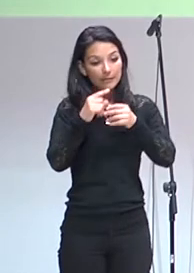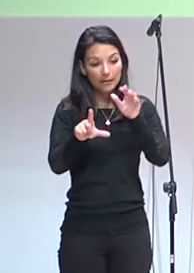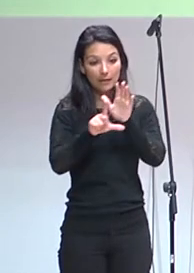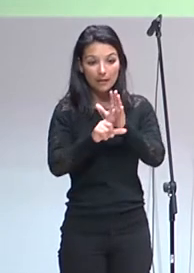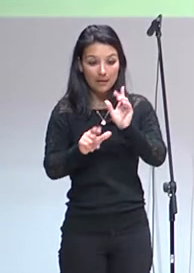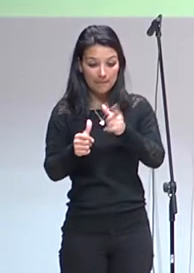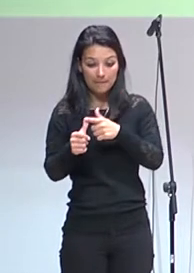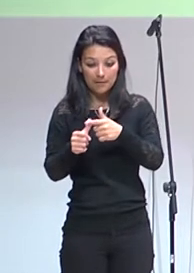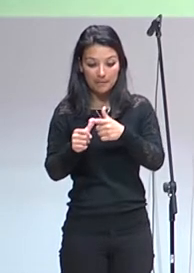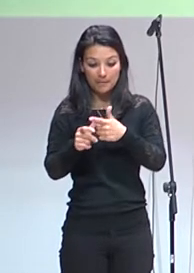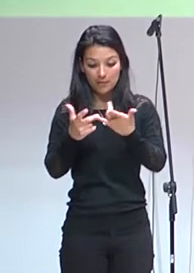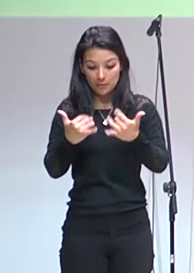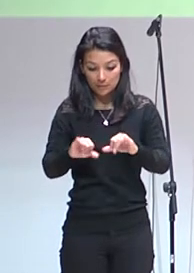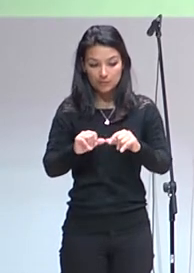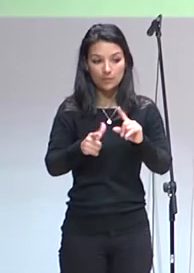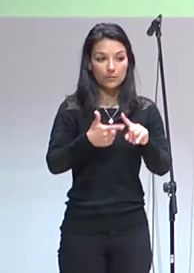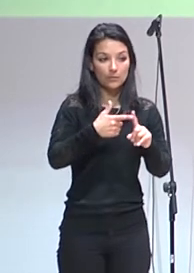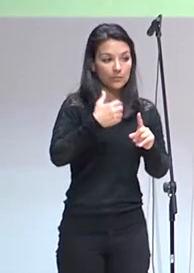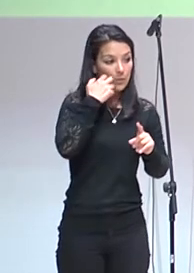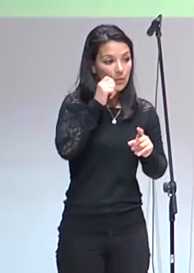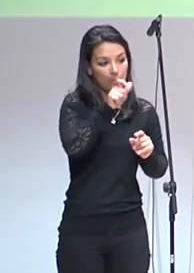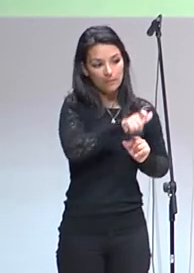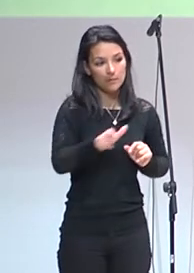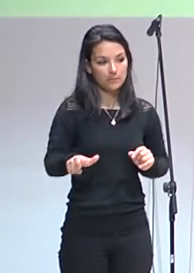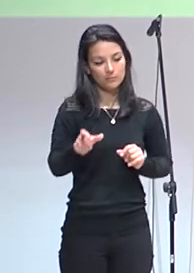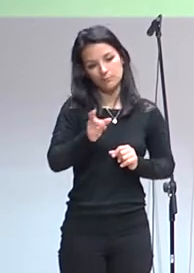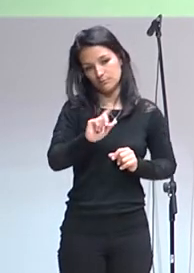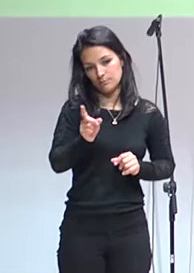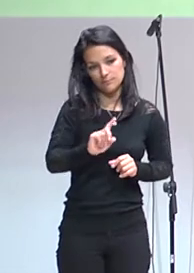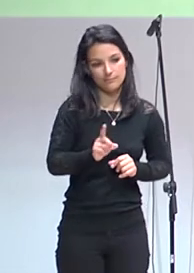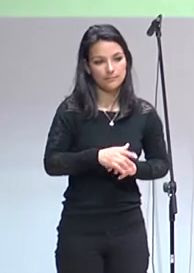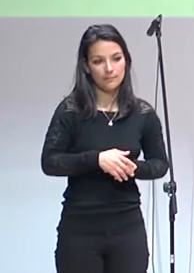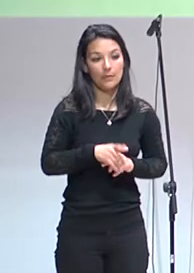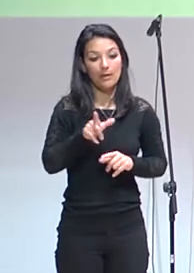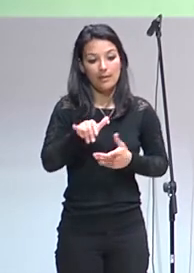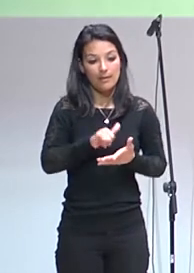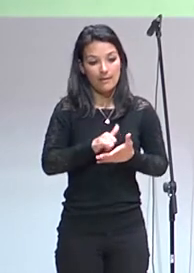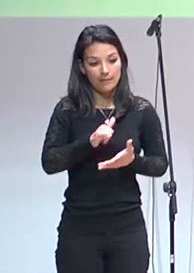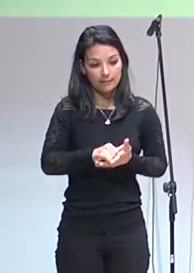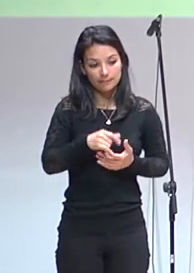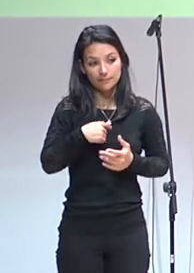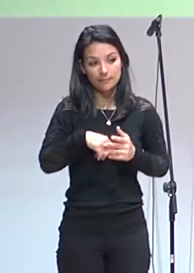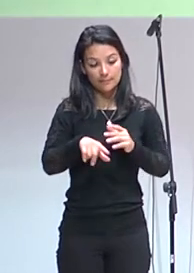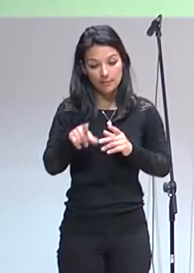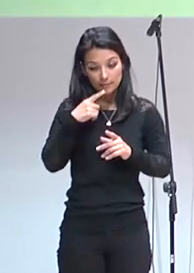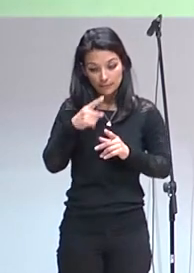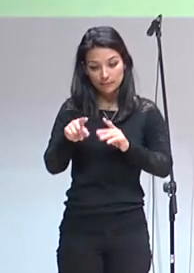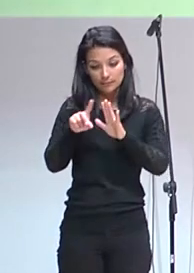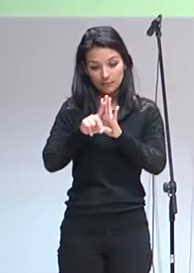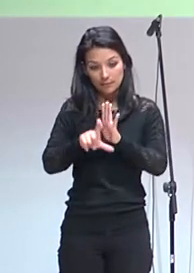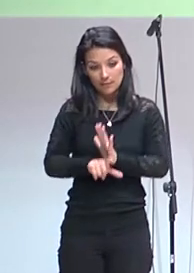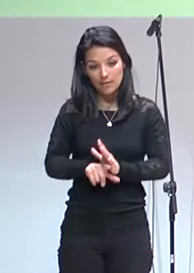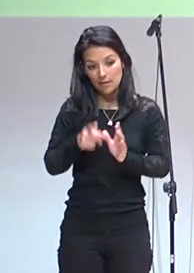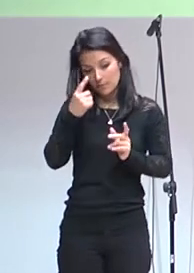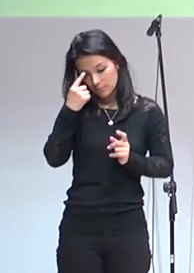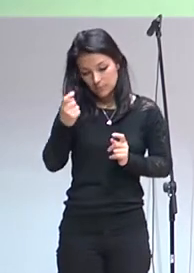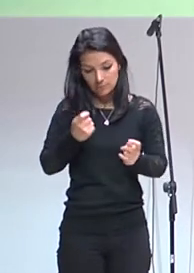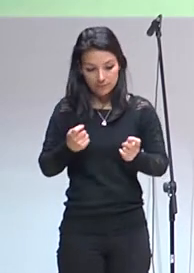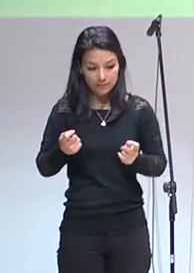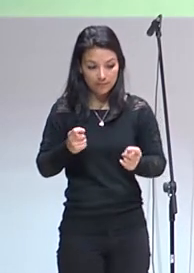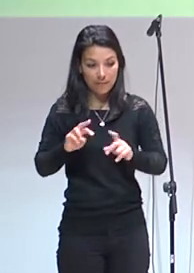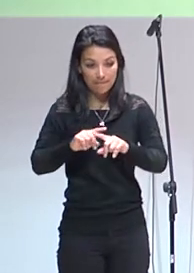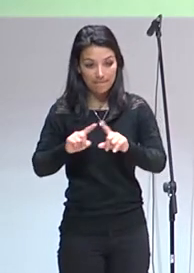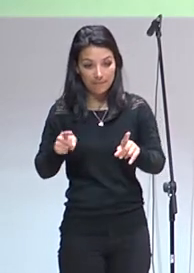humano, entonces tenemos que ver que, claro, esa parte moral nos permite regularnos, pero no actuar, ¿no?, con nuestra